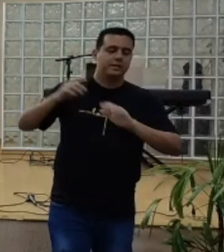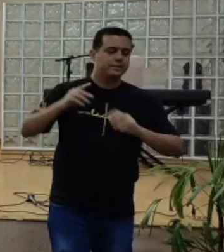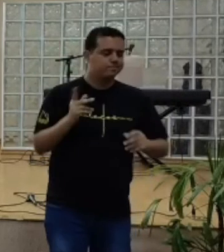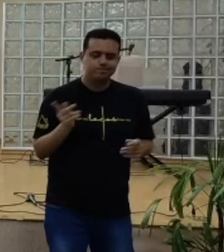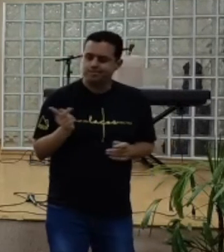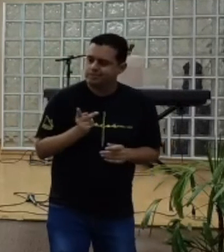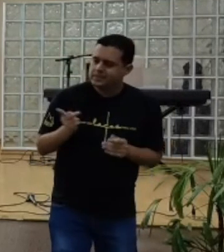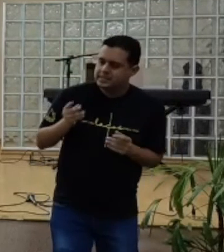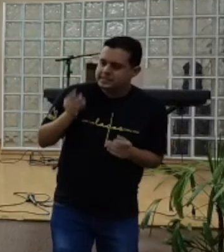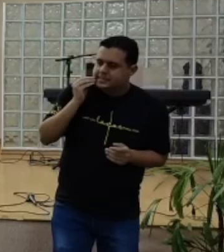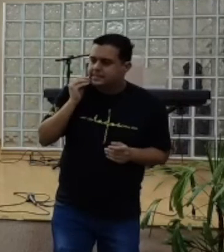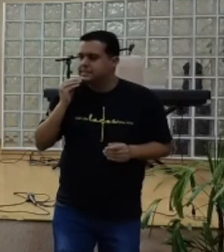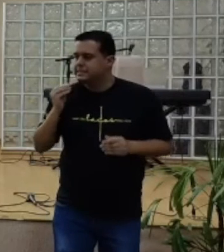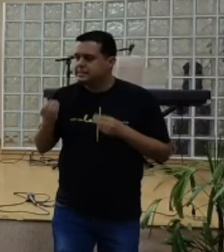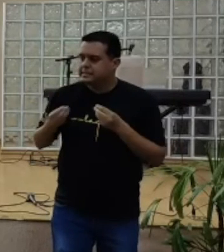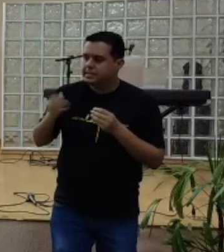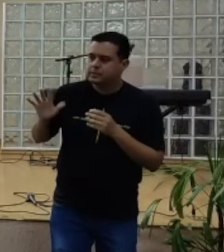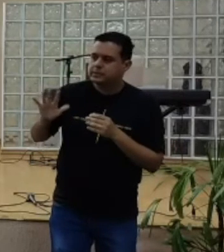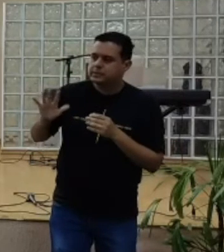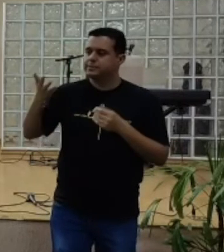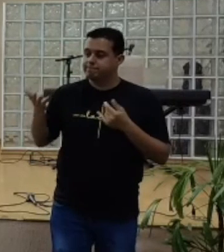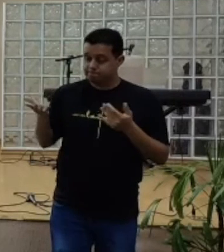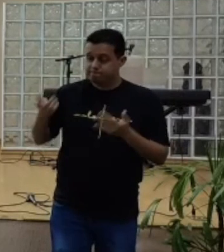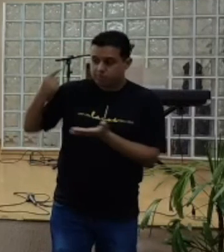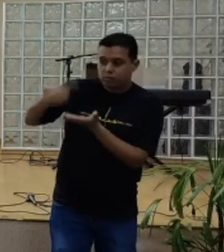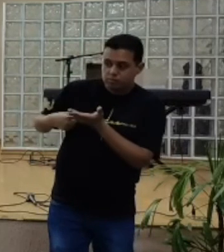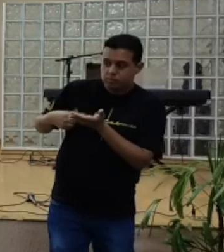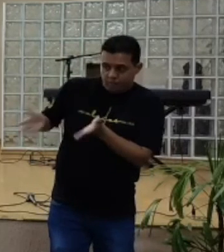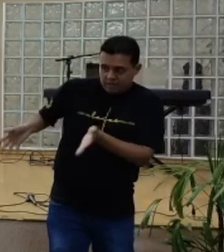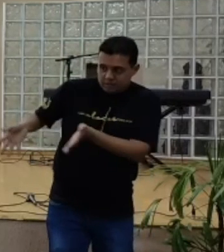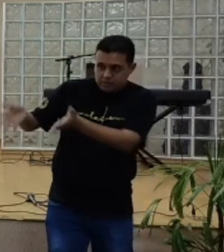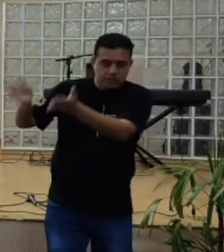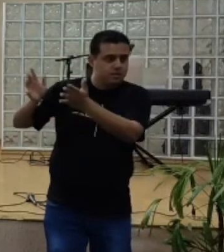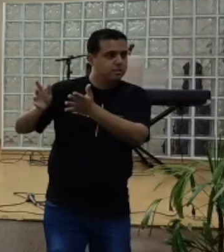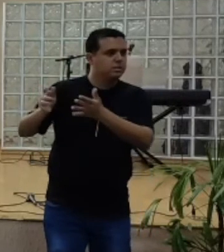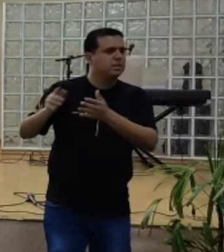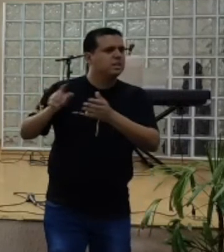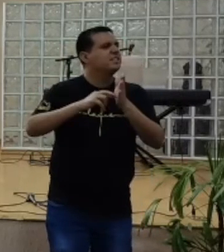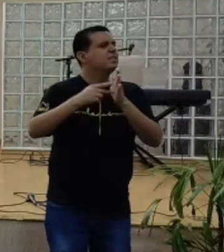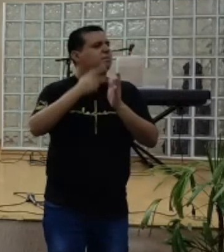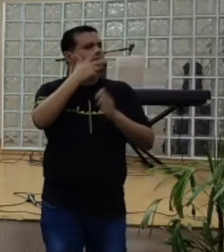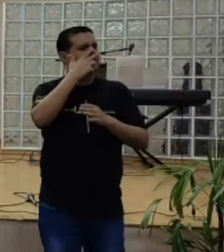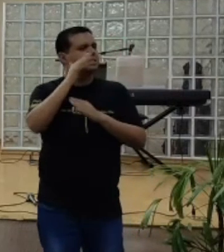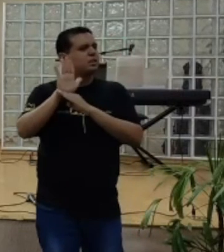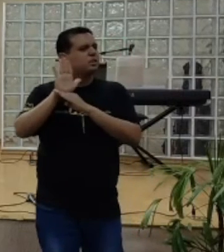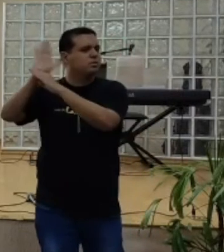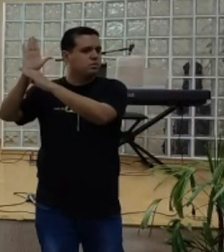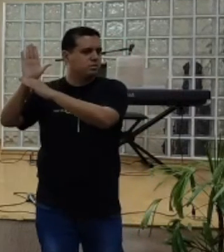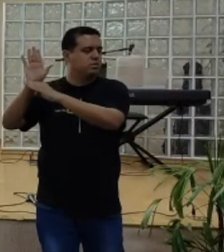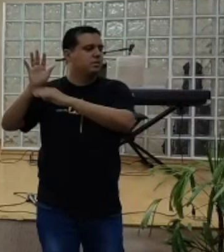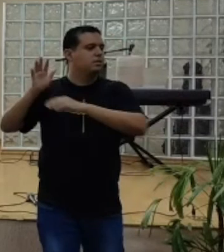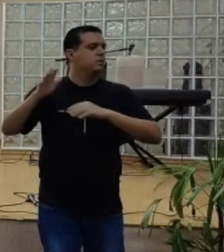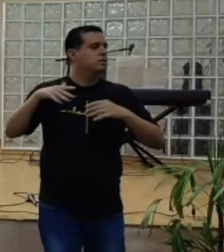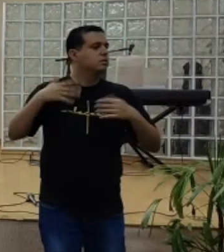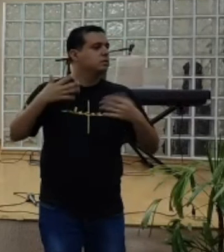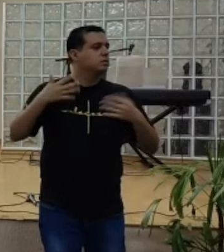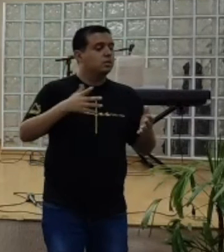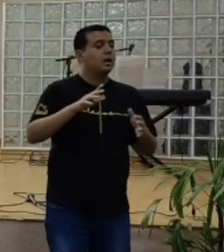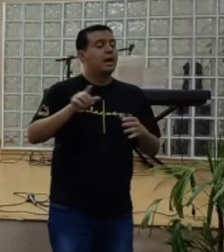Paulo chama aqui de: o filho da escrava nasceu segundo a